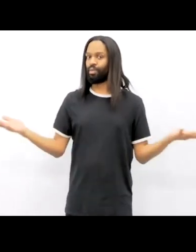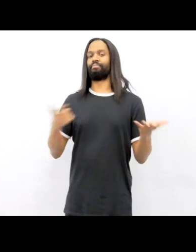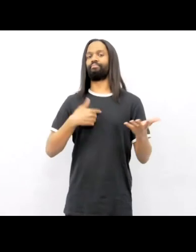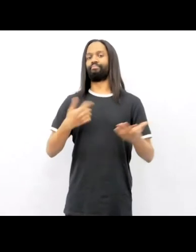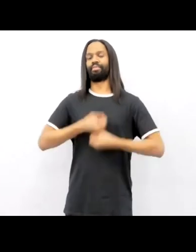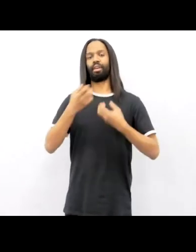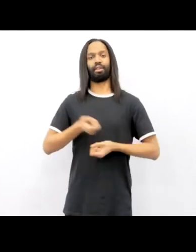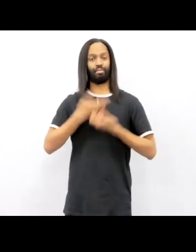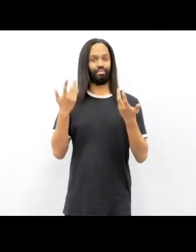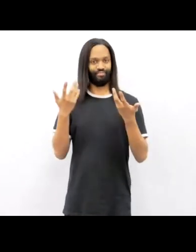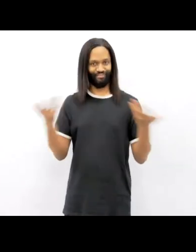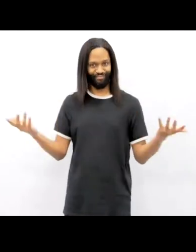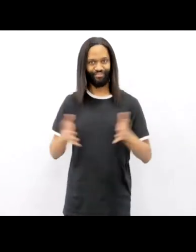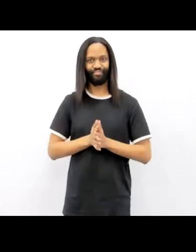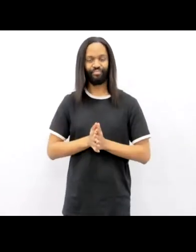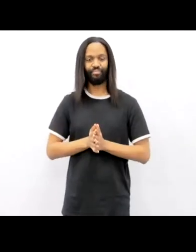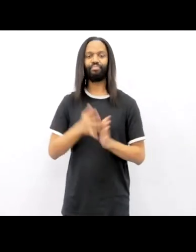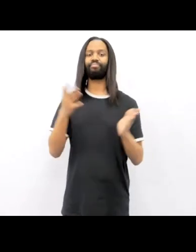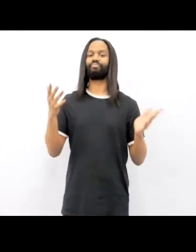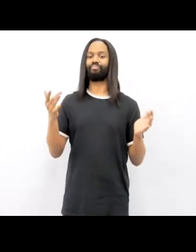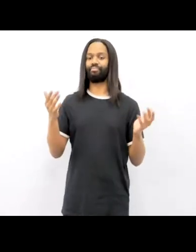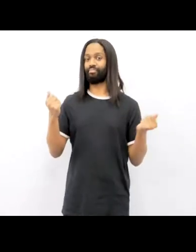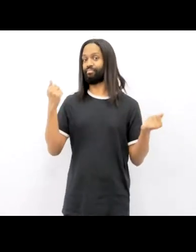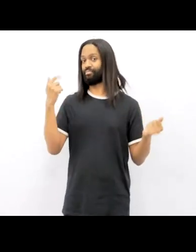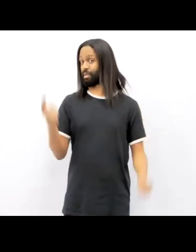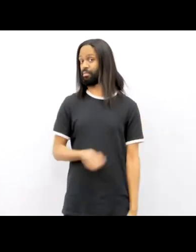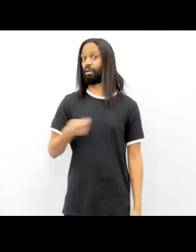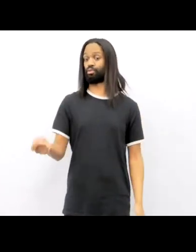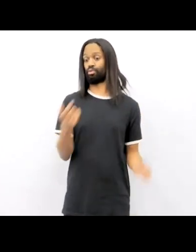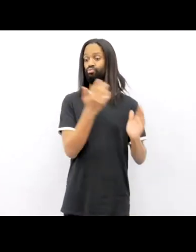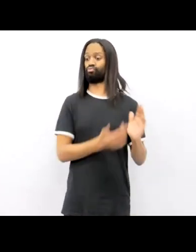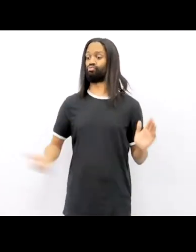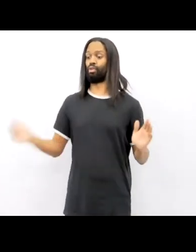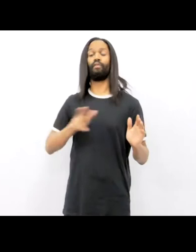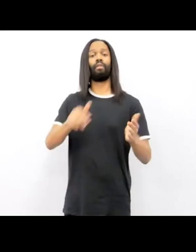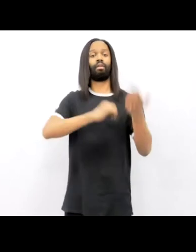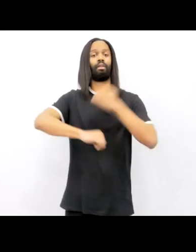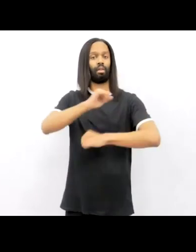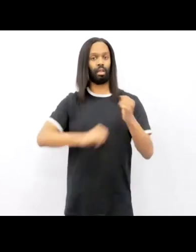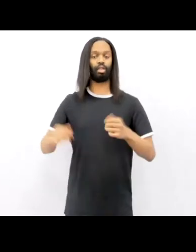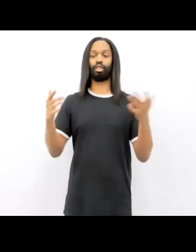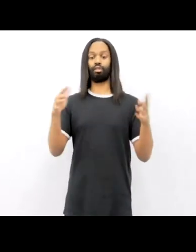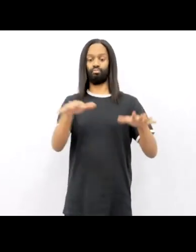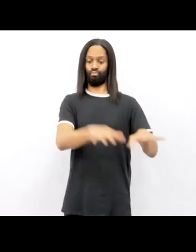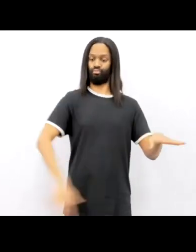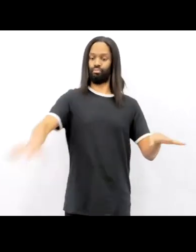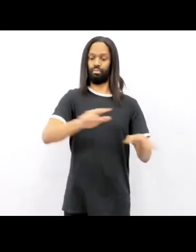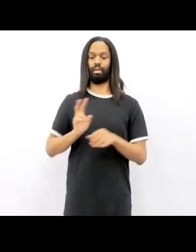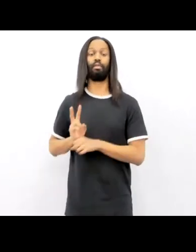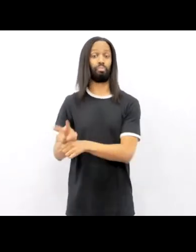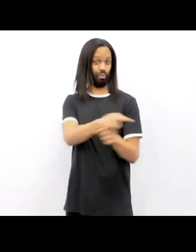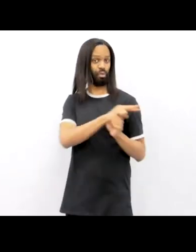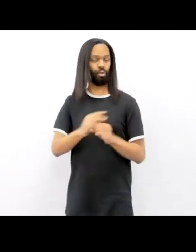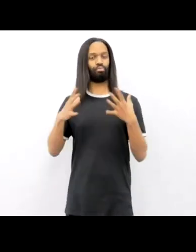vous. Nous aurons évidemment des échanges qui vont se poursuivre, des balades urbaines sur le site que nous organiserons en lien avec